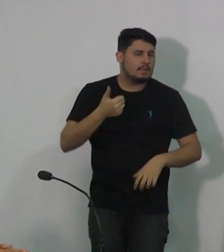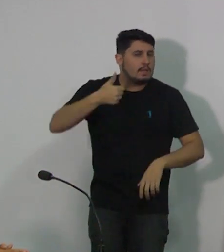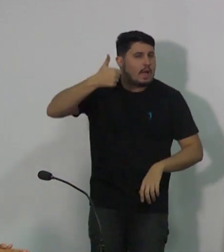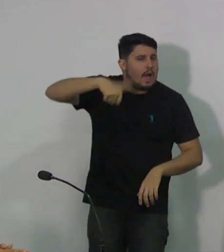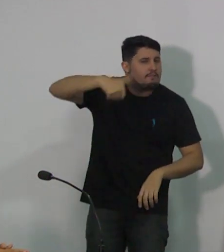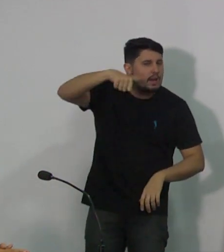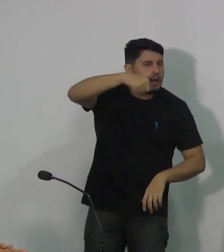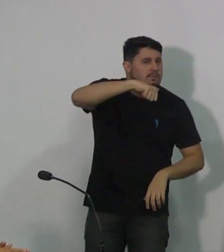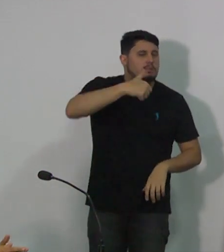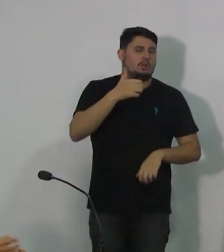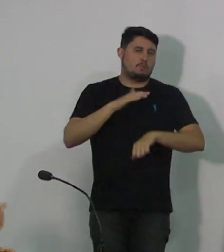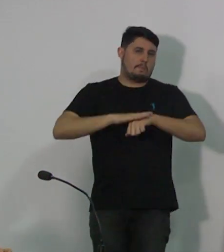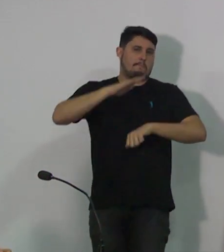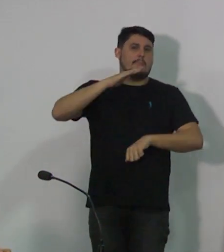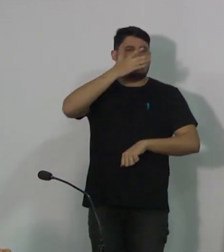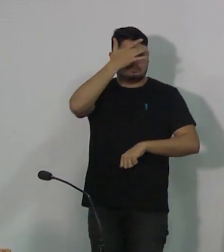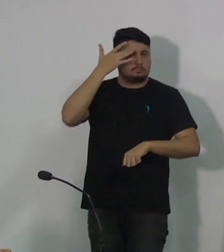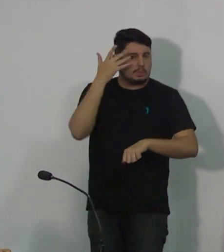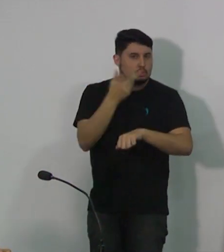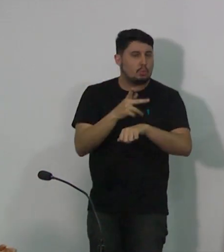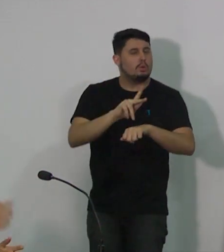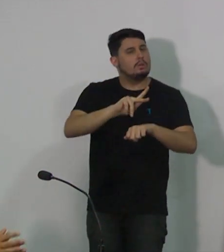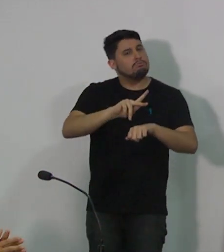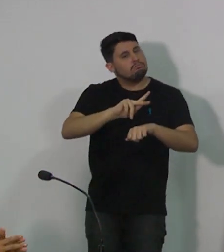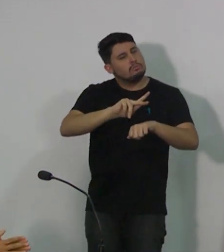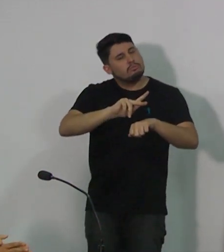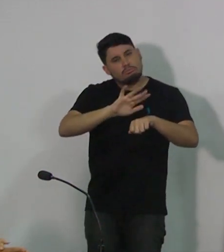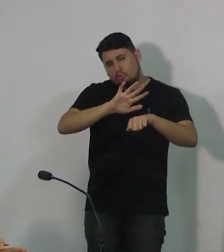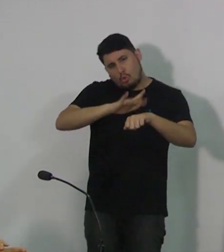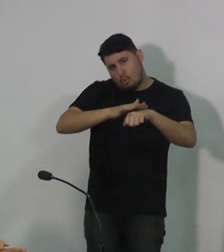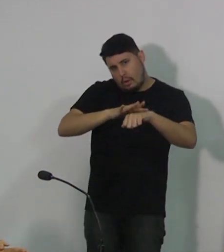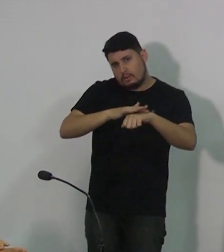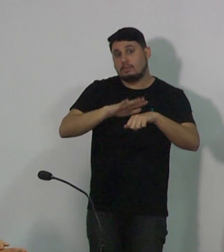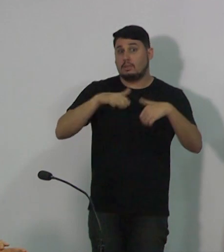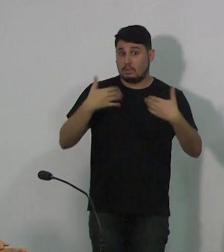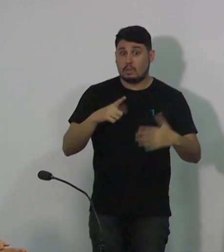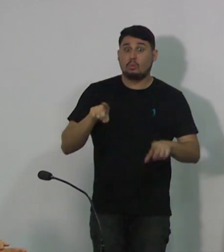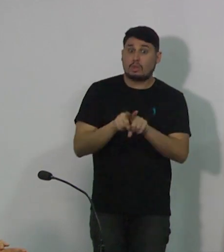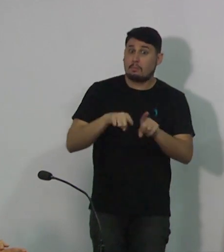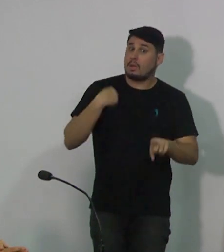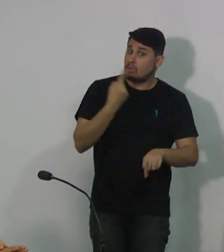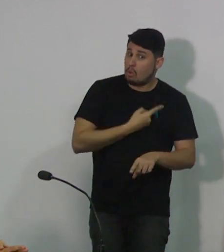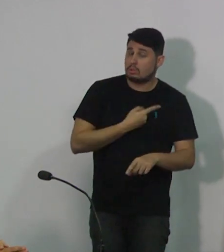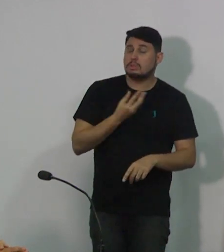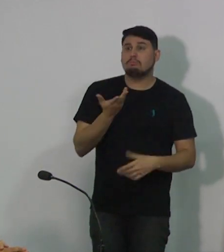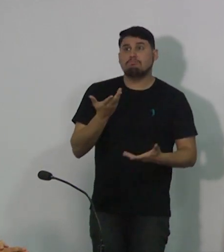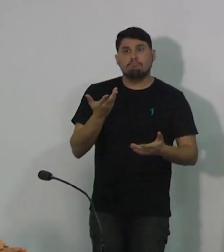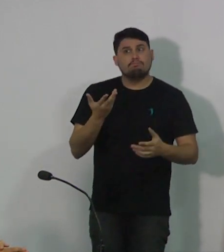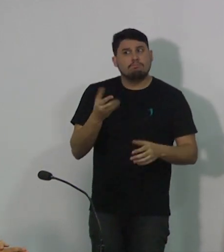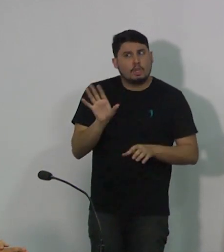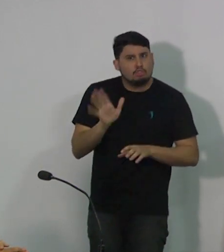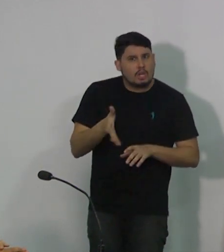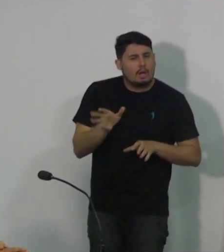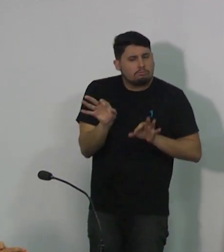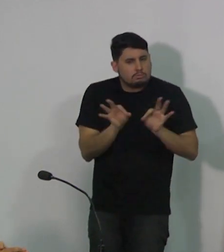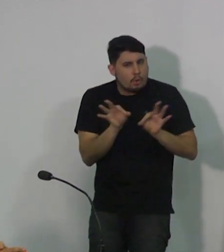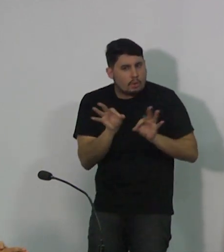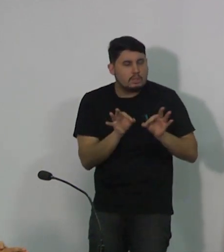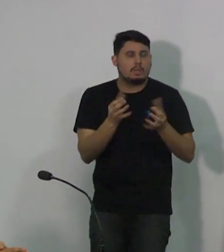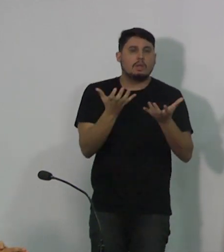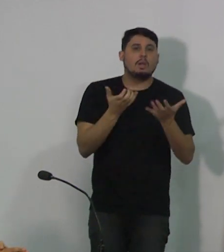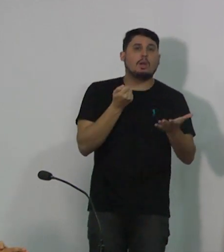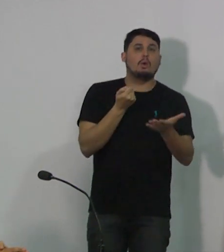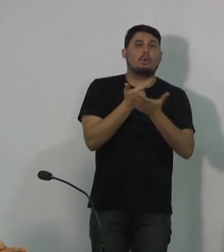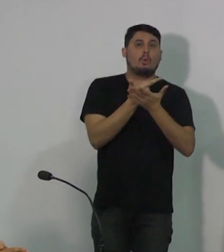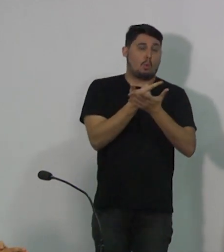pacientes. E nós também, como Secretaria de Saúde, estamos nos esforçando para adquirir alguns testes também, para que a gente consiga ampliar. Além do